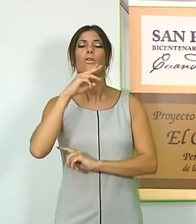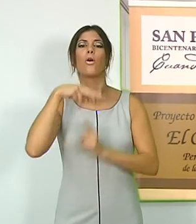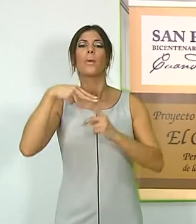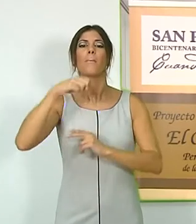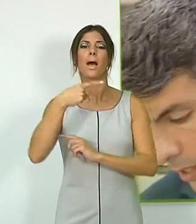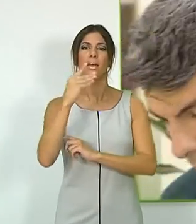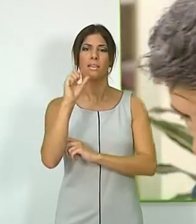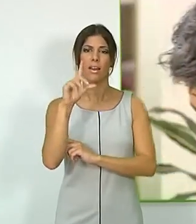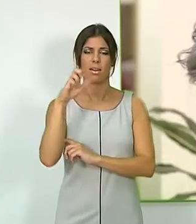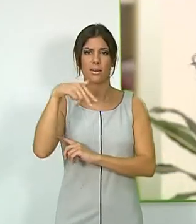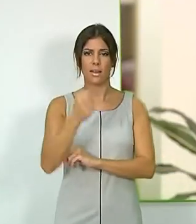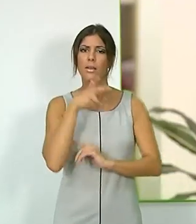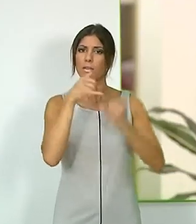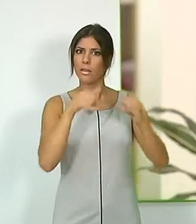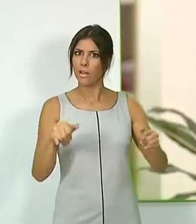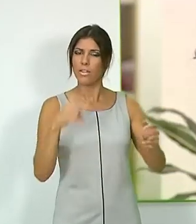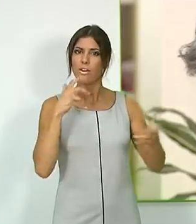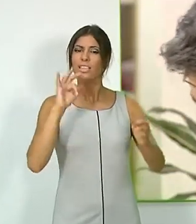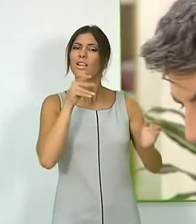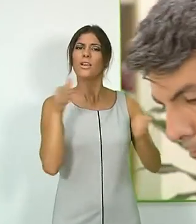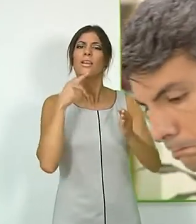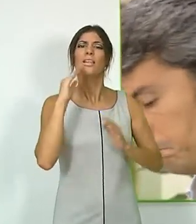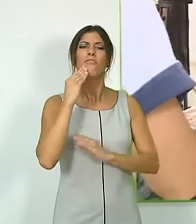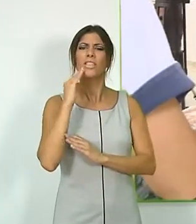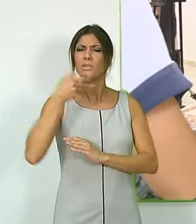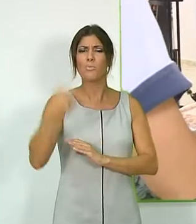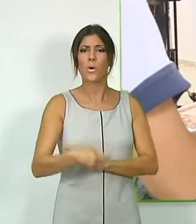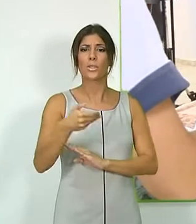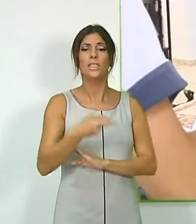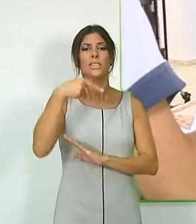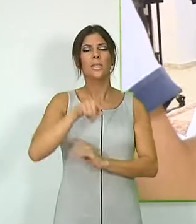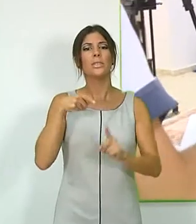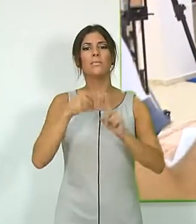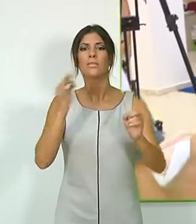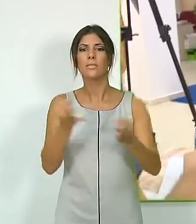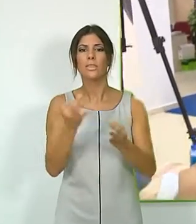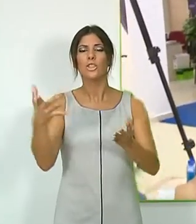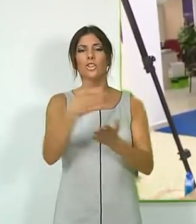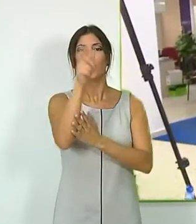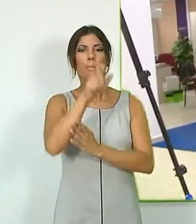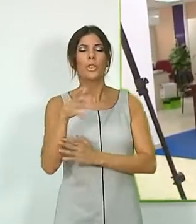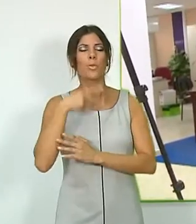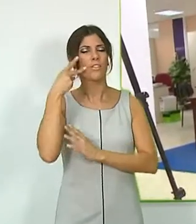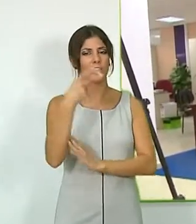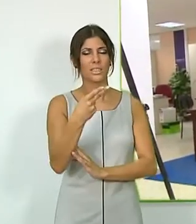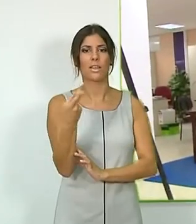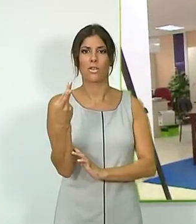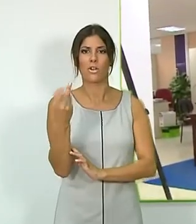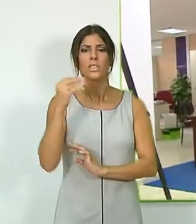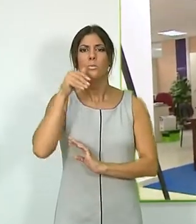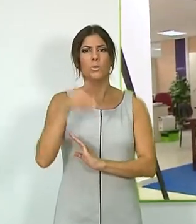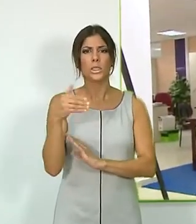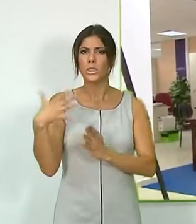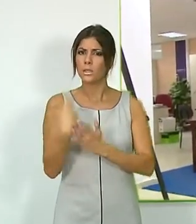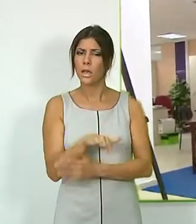de la Magdalena. Diferentes actos para celebrar como se merece esta importante fecha histórica, que además servirá para el deleite de los ciudadanos y